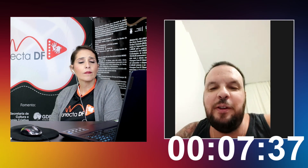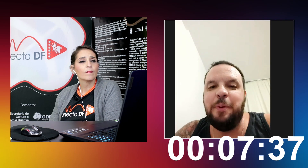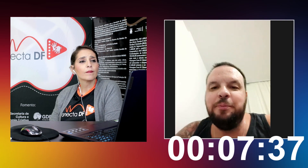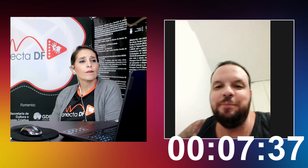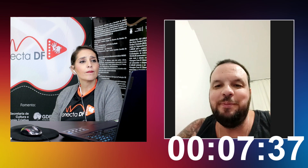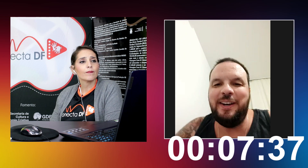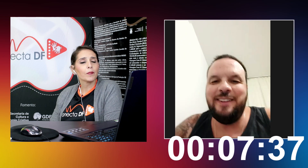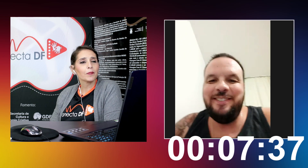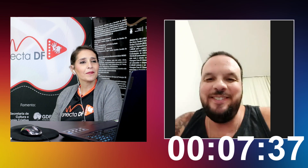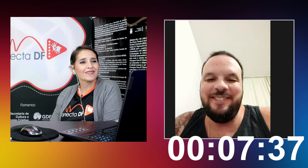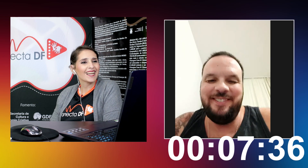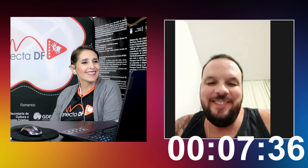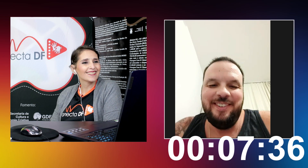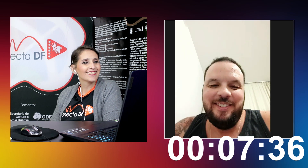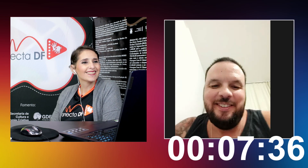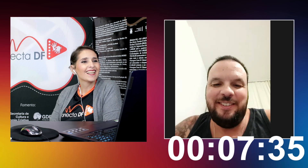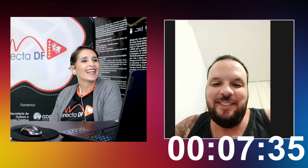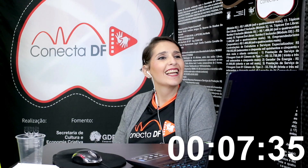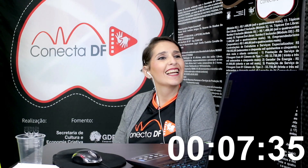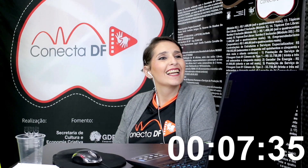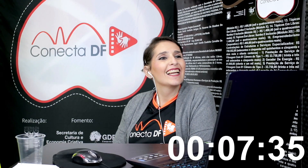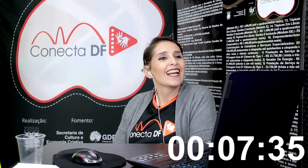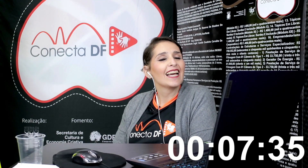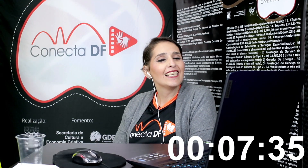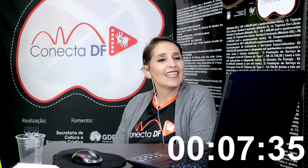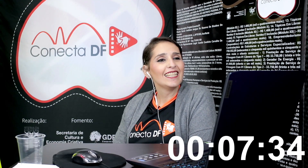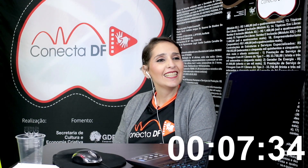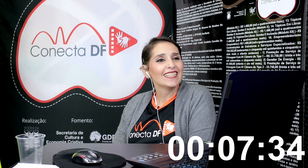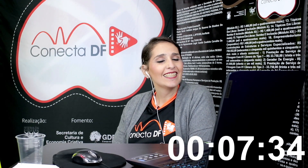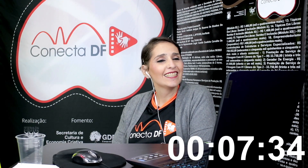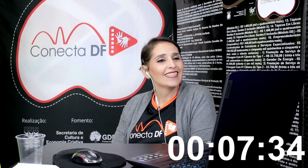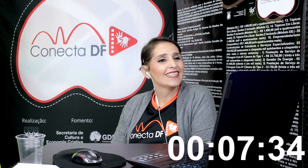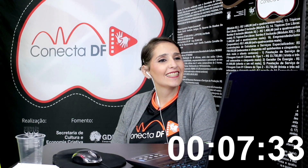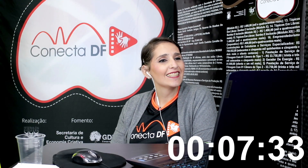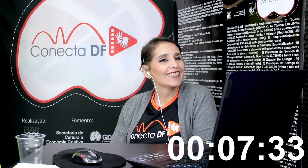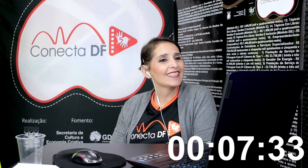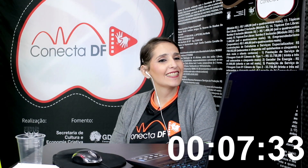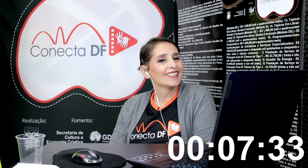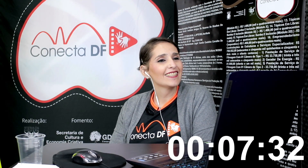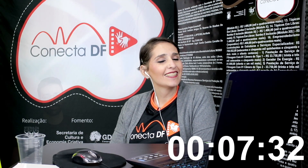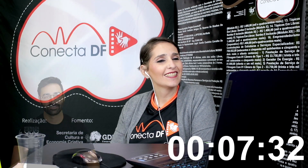Então tá bom. Obrigado. Tá bom? Nada. Karine.